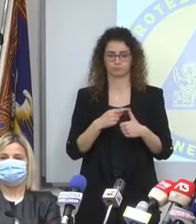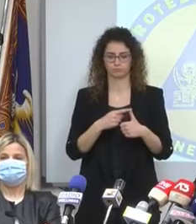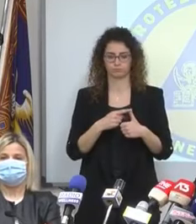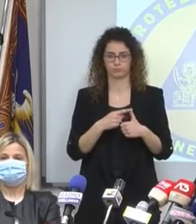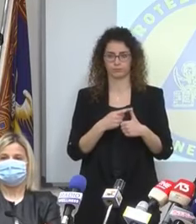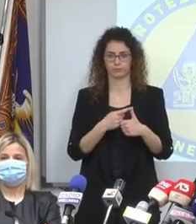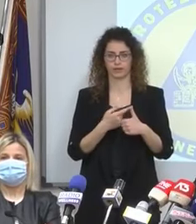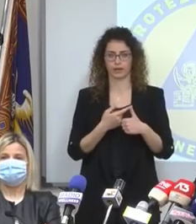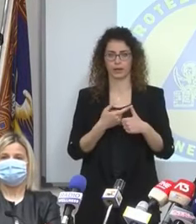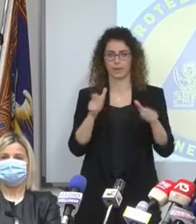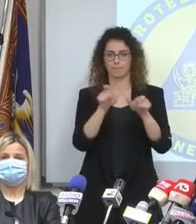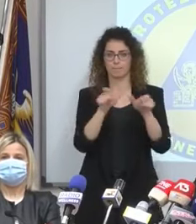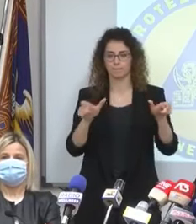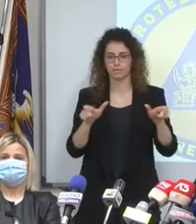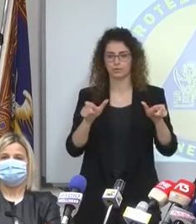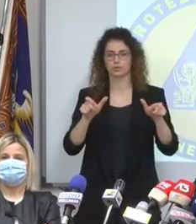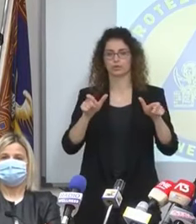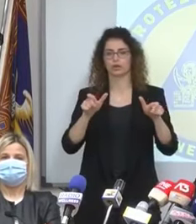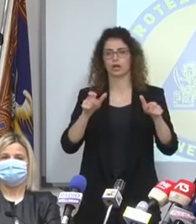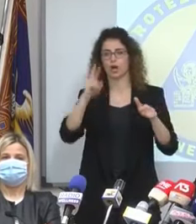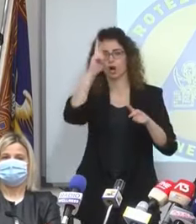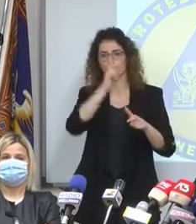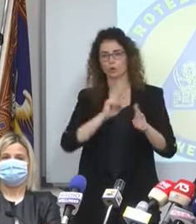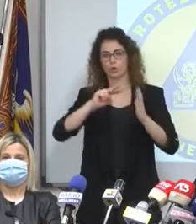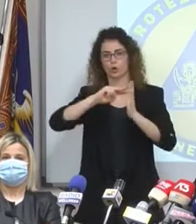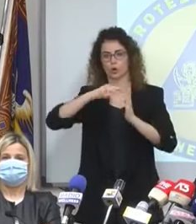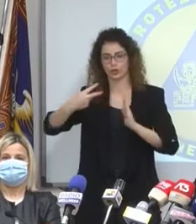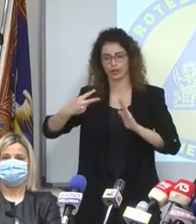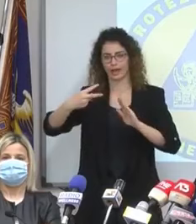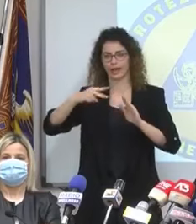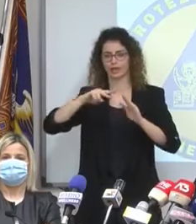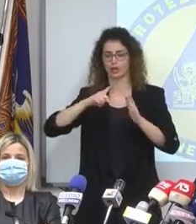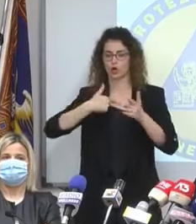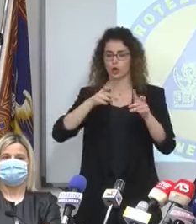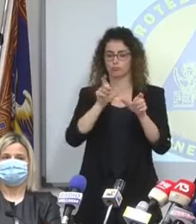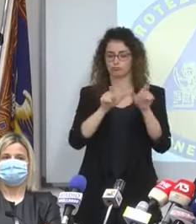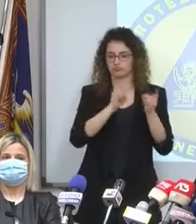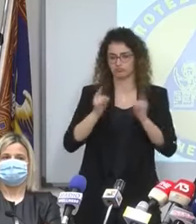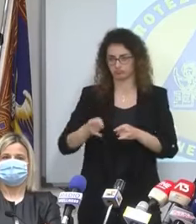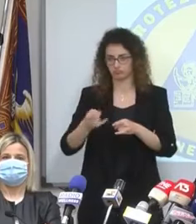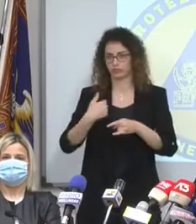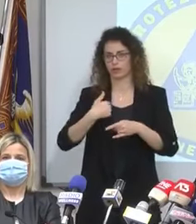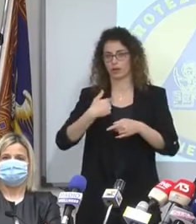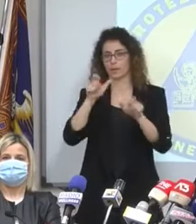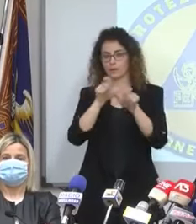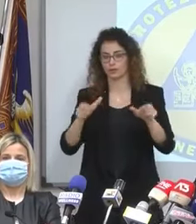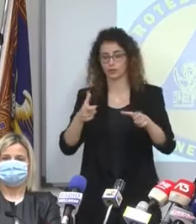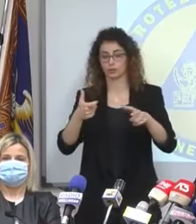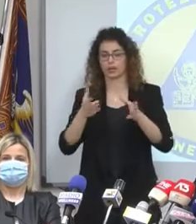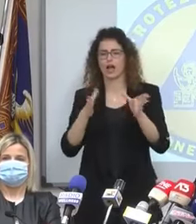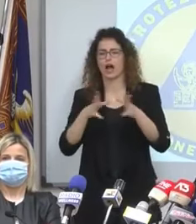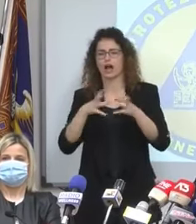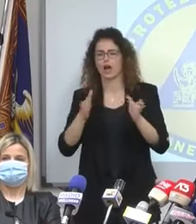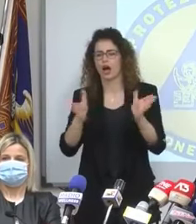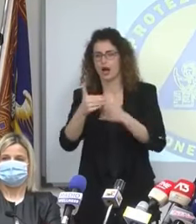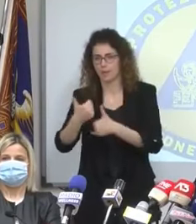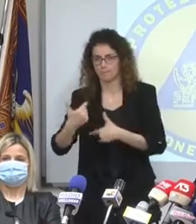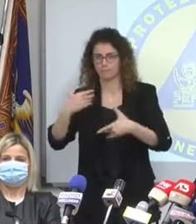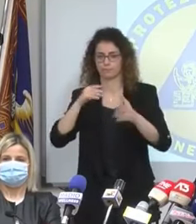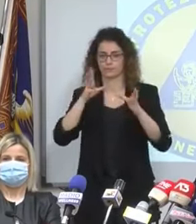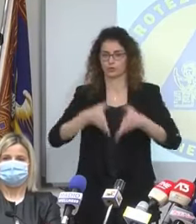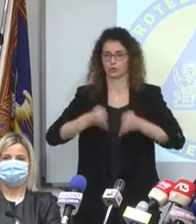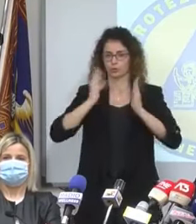dunque personale del ruolo tecnico delle strutture sanitarie e sociosanitarie, personale del ruolo amministrativo delle strutture